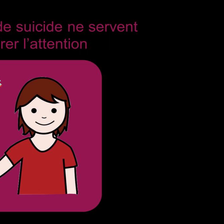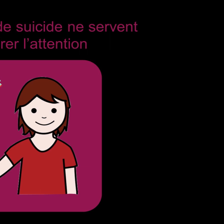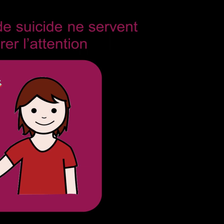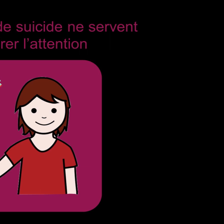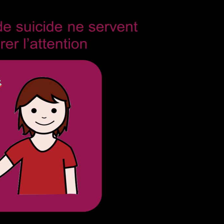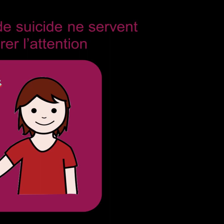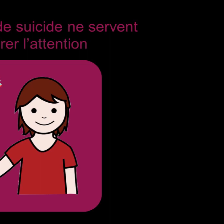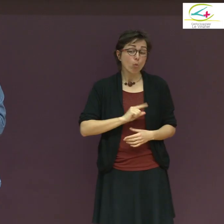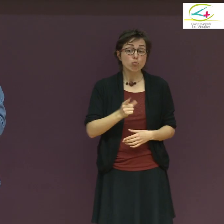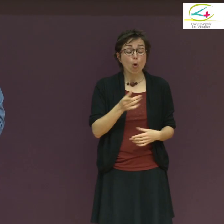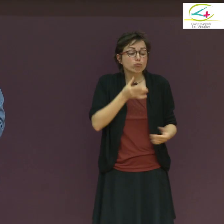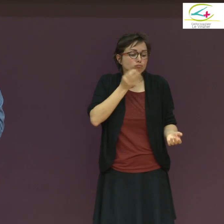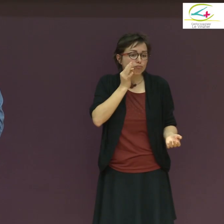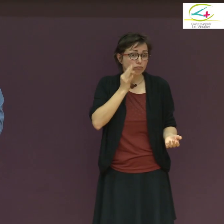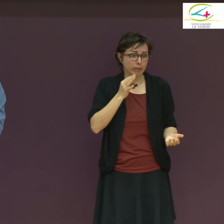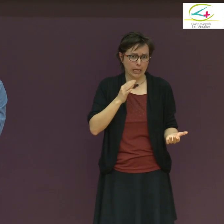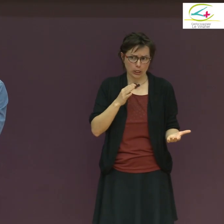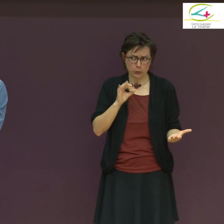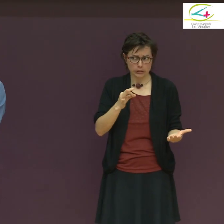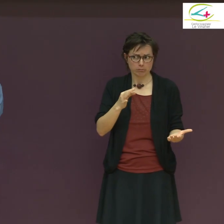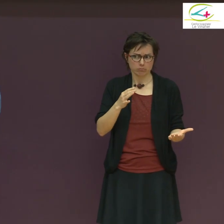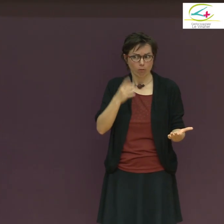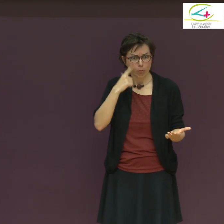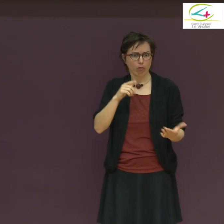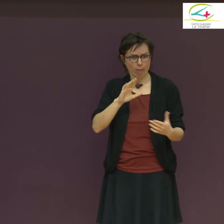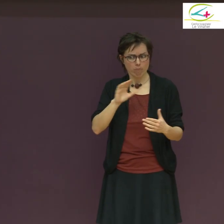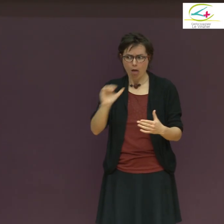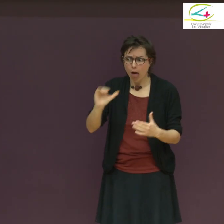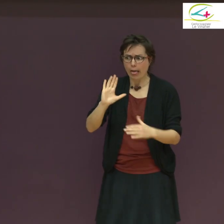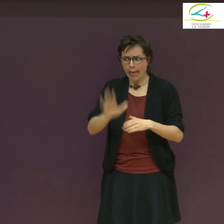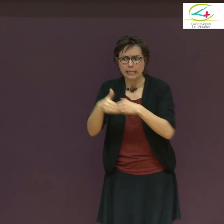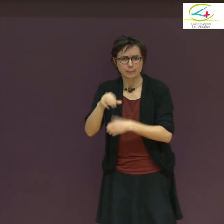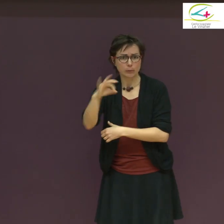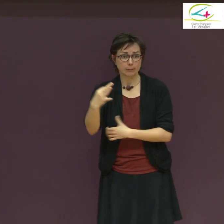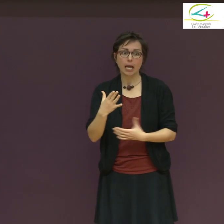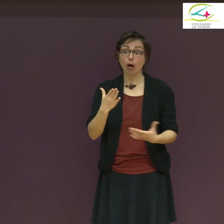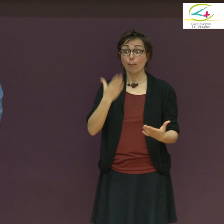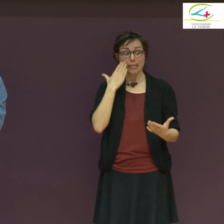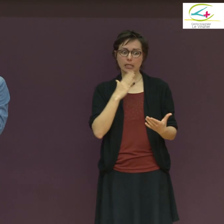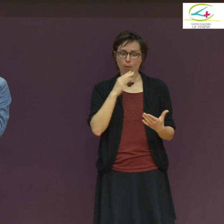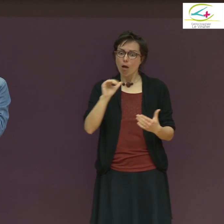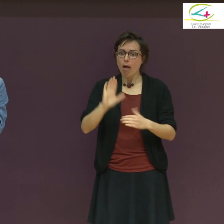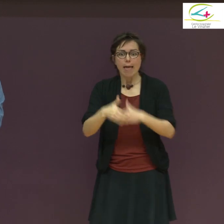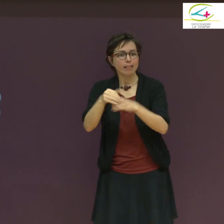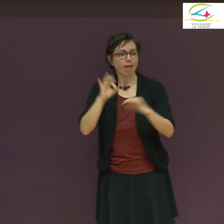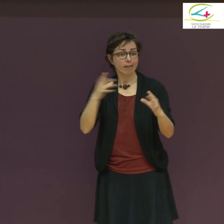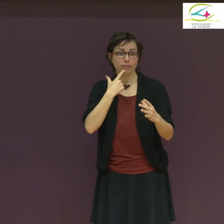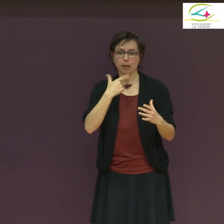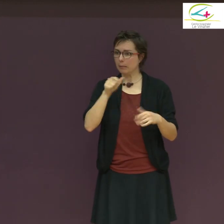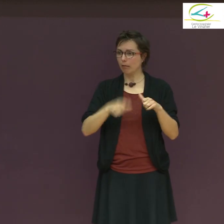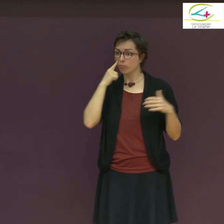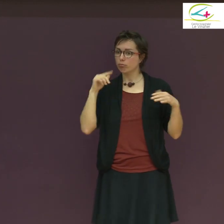l'aide. Mais heureusement que c'est un appel à l'aide. Et je vais vous dire, nous, en tant que soignants, si ce n'est pas un appel à l'aide, c'est des gens qu'on ne voit